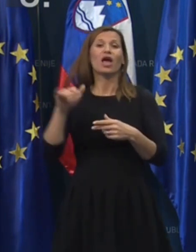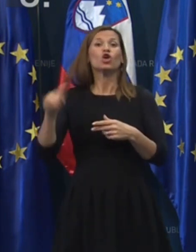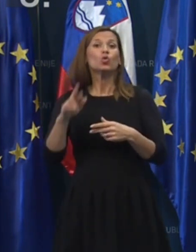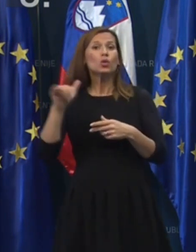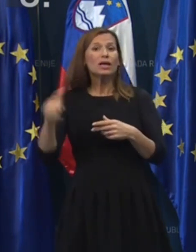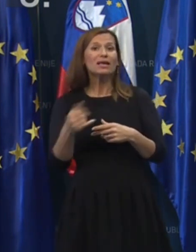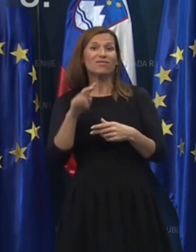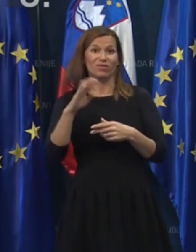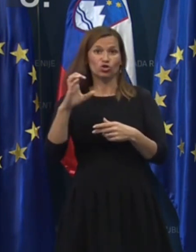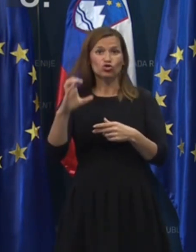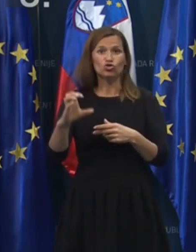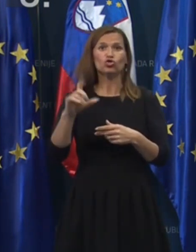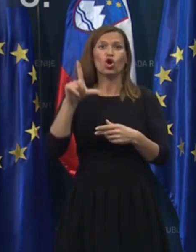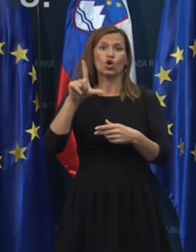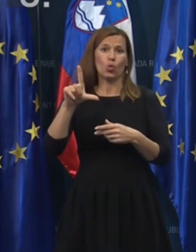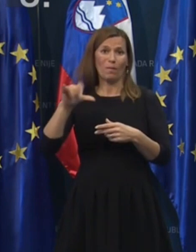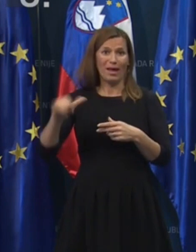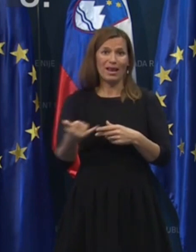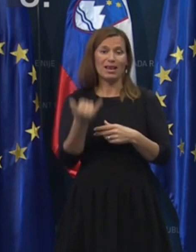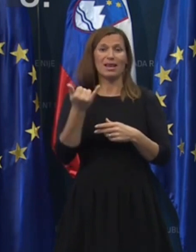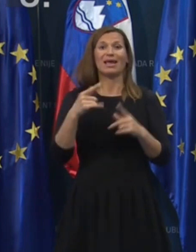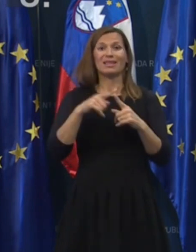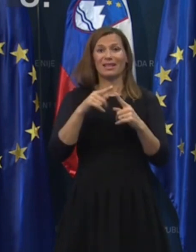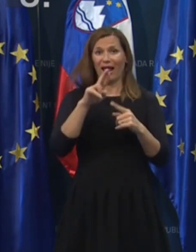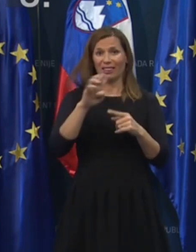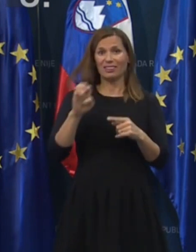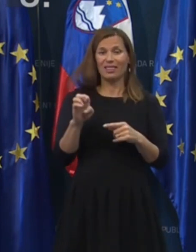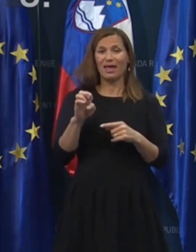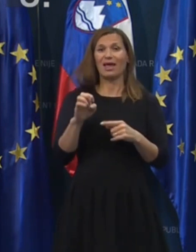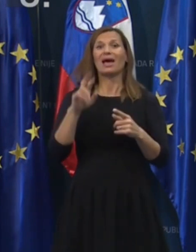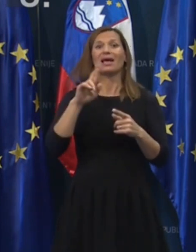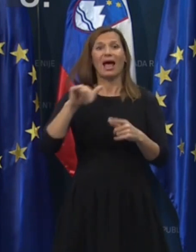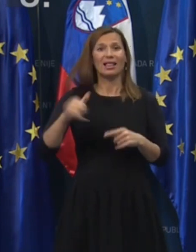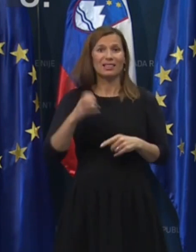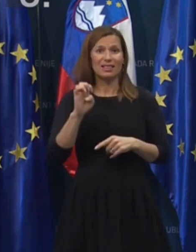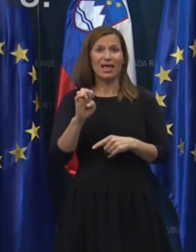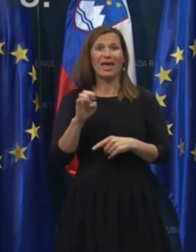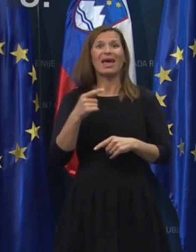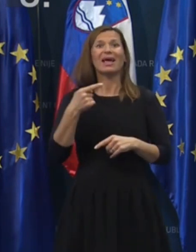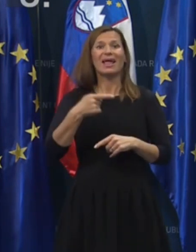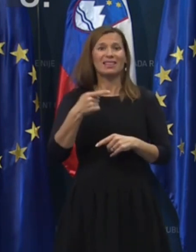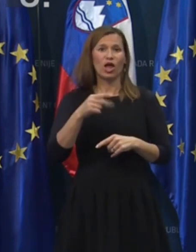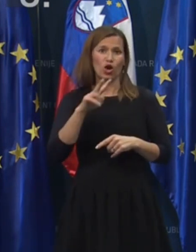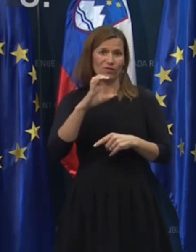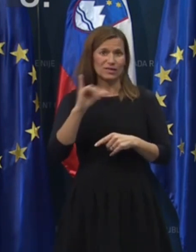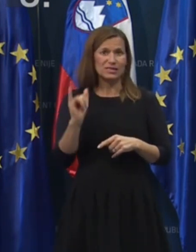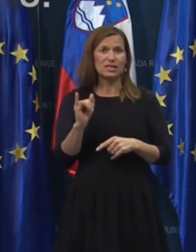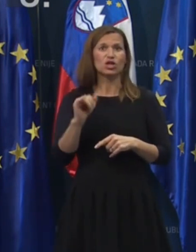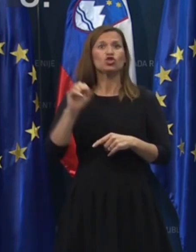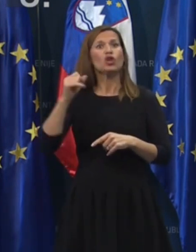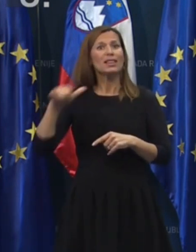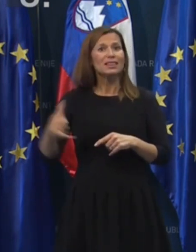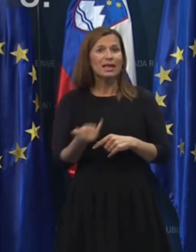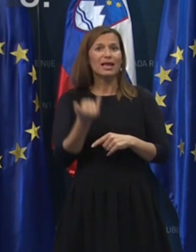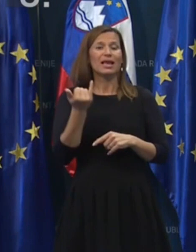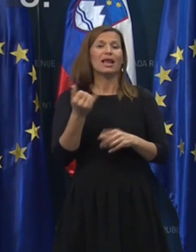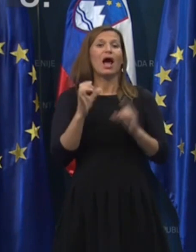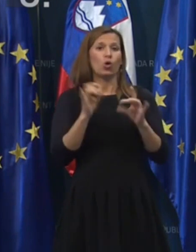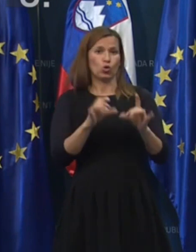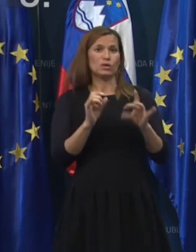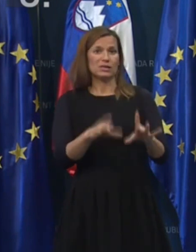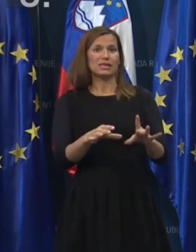Vič, Ljubelj, Trate, Radle, Gederovci, Šentilj,